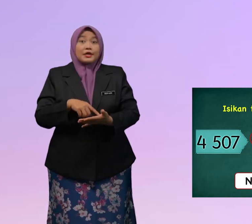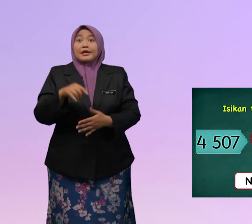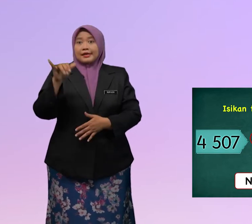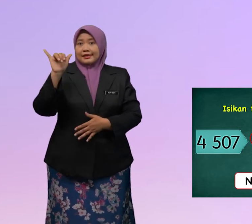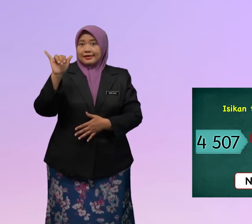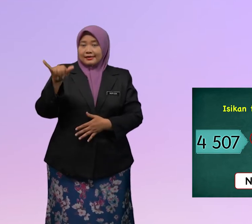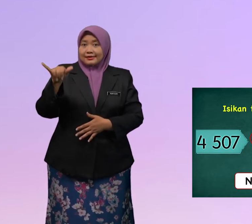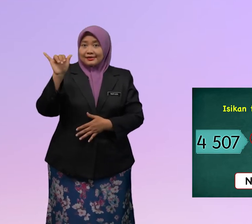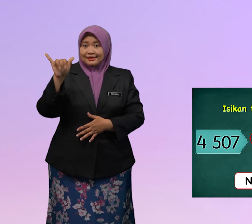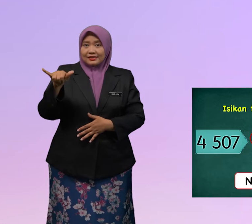Ya,